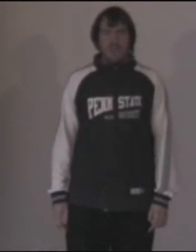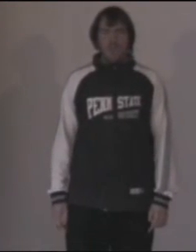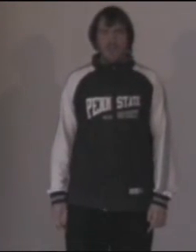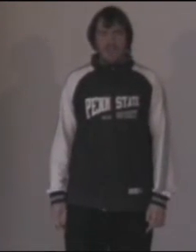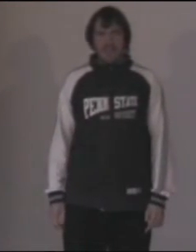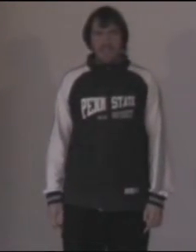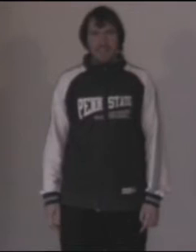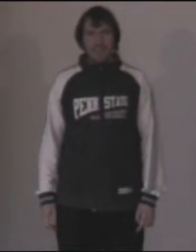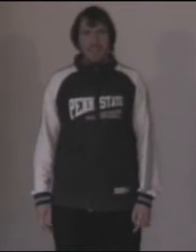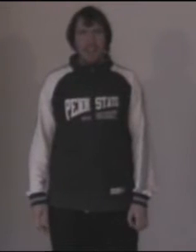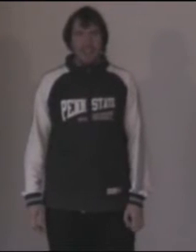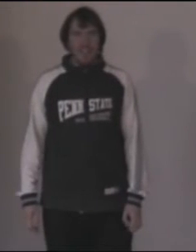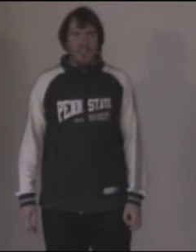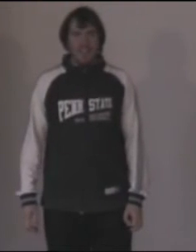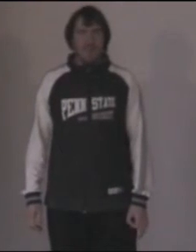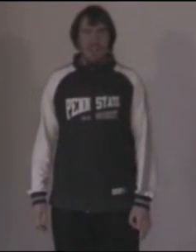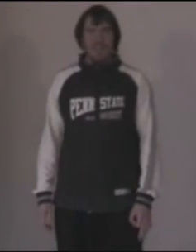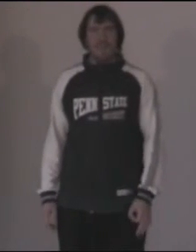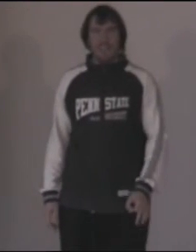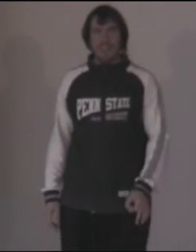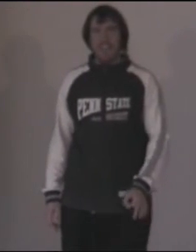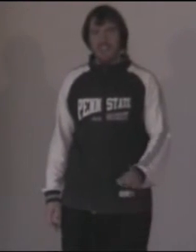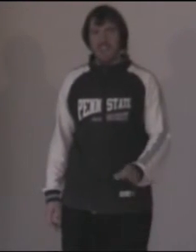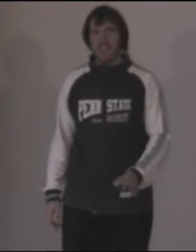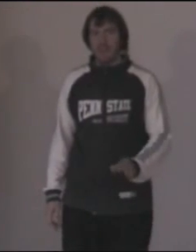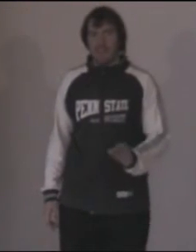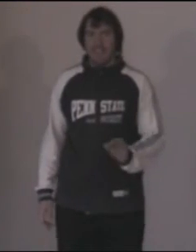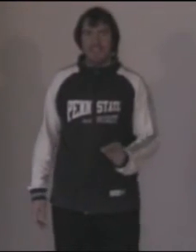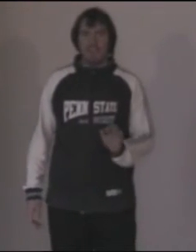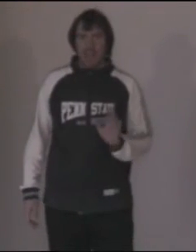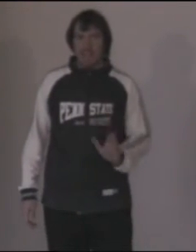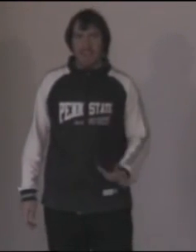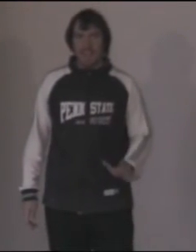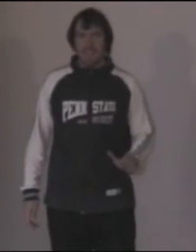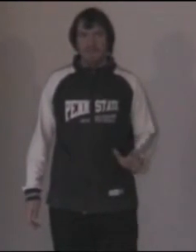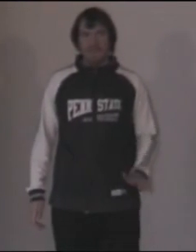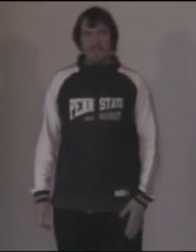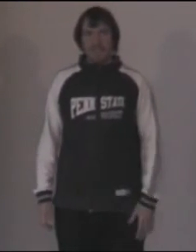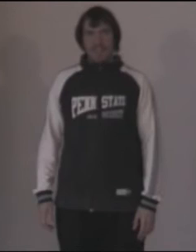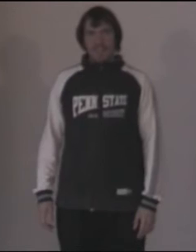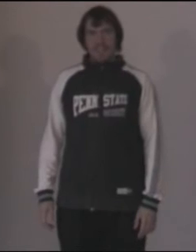Non voleva dirmi dov'è l'incendio perché voleva che l'incendio rimanesse in privacy.